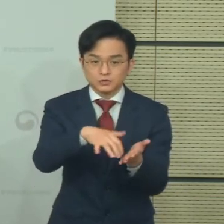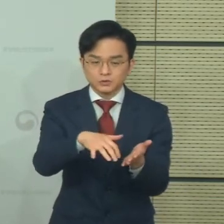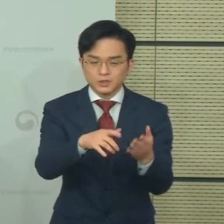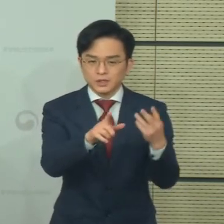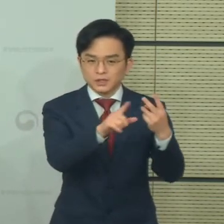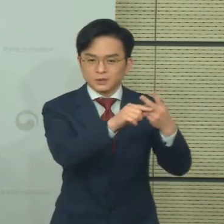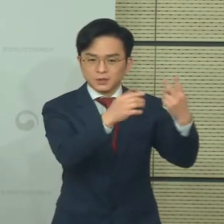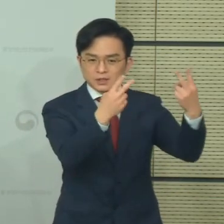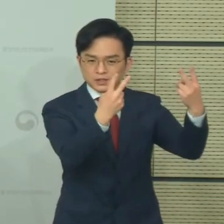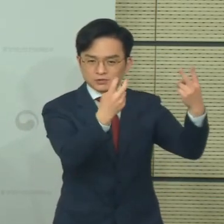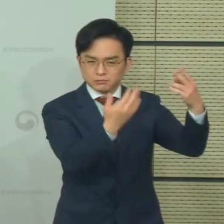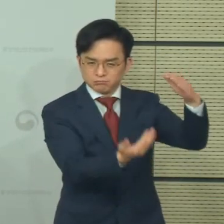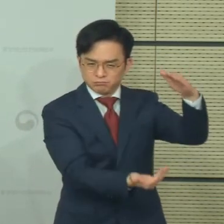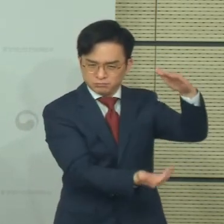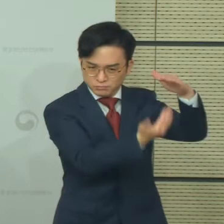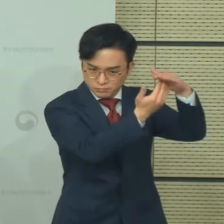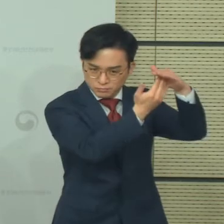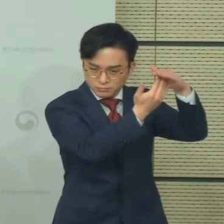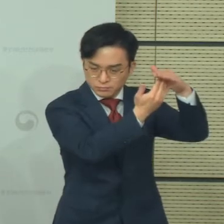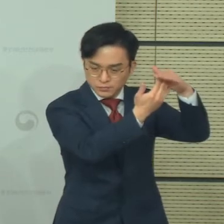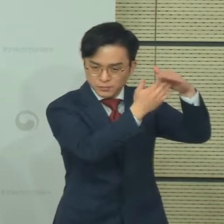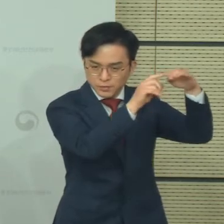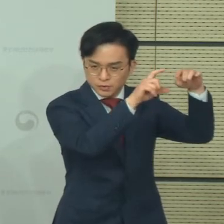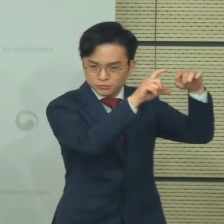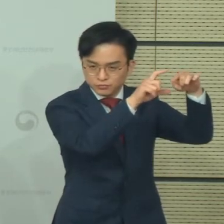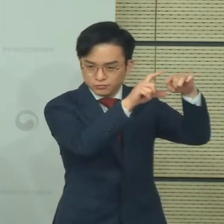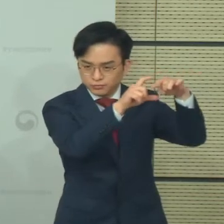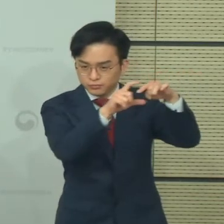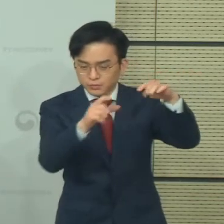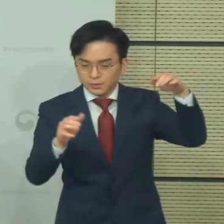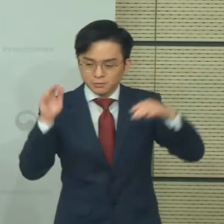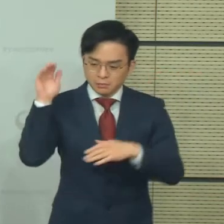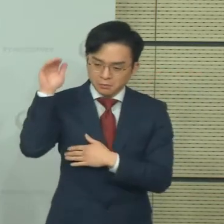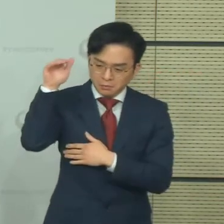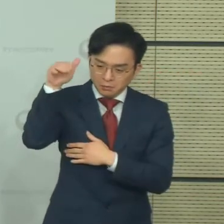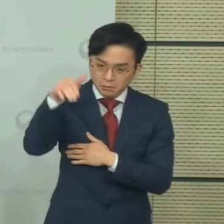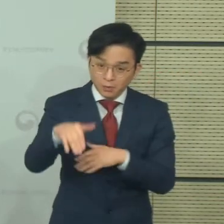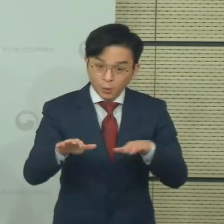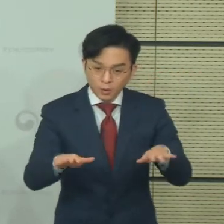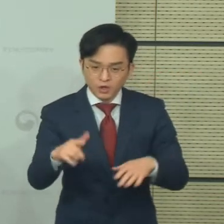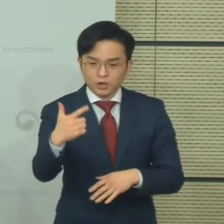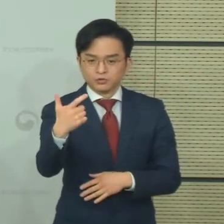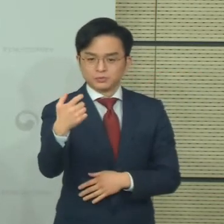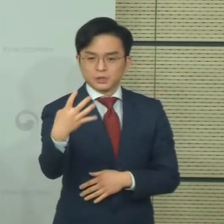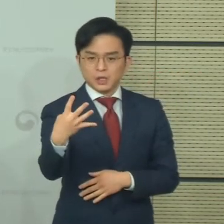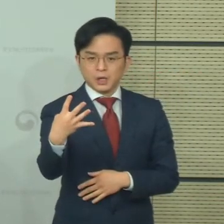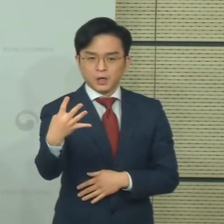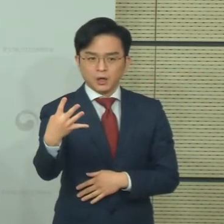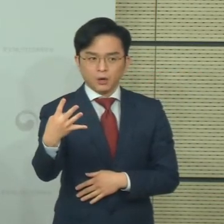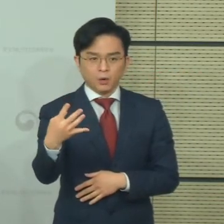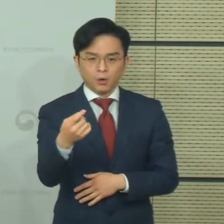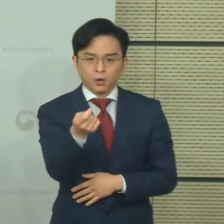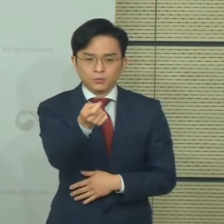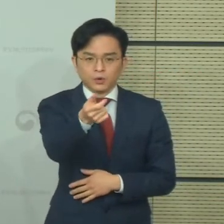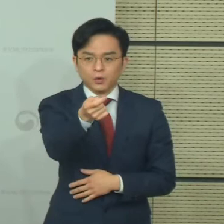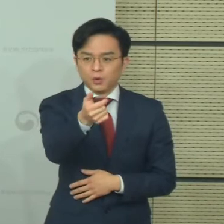29일 최고점에 도달한 이후 최저 수치를 기록했는데 어떤 의의를 두고 계신지 궁금합니다.